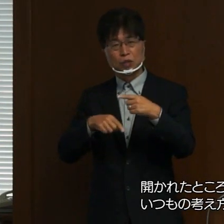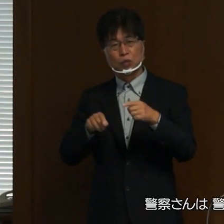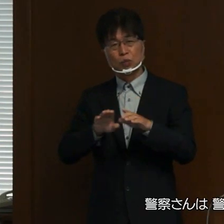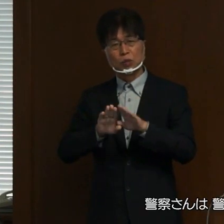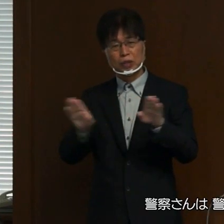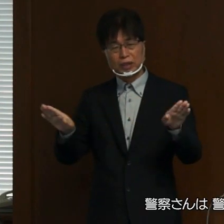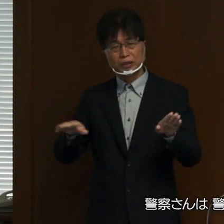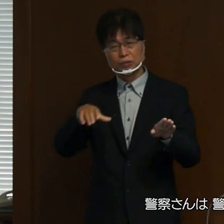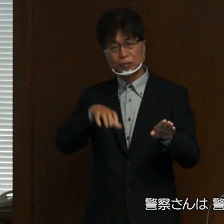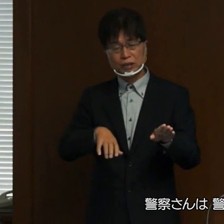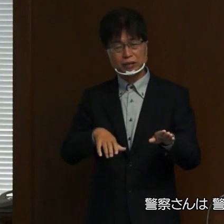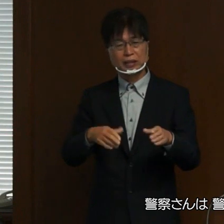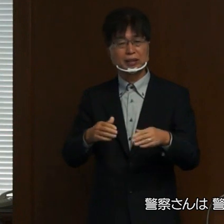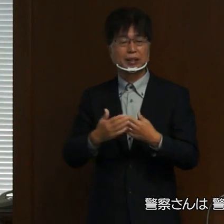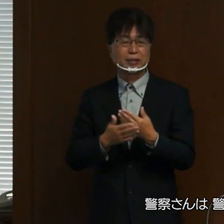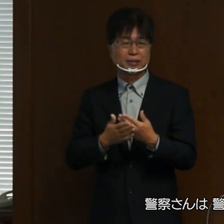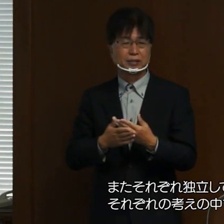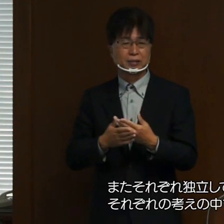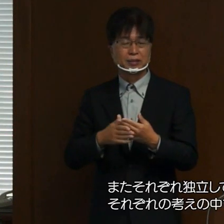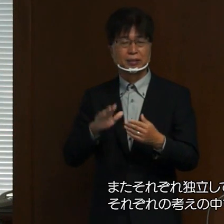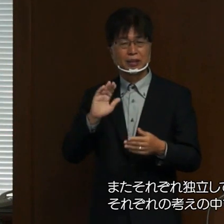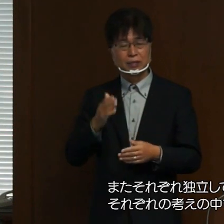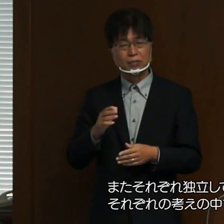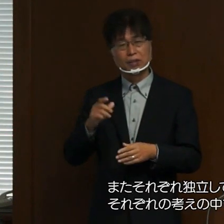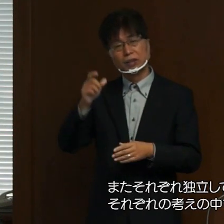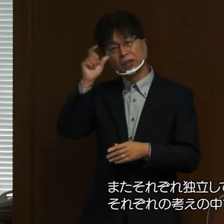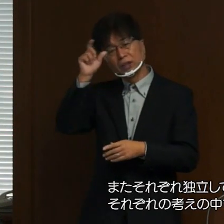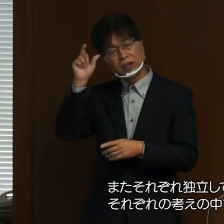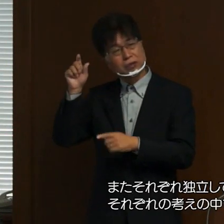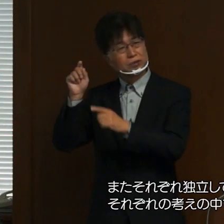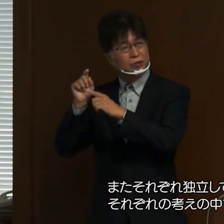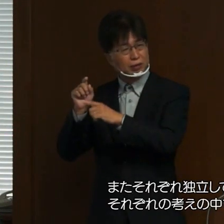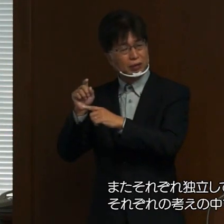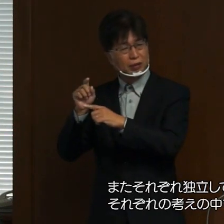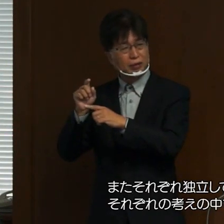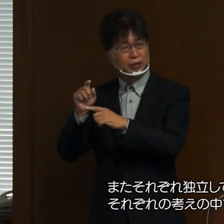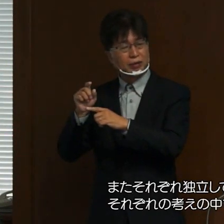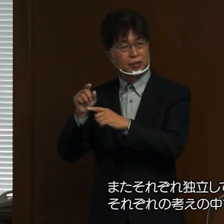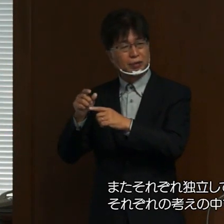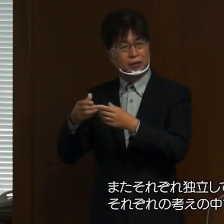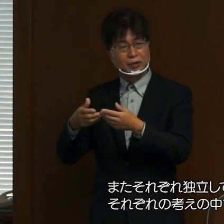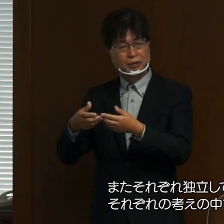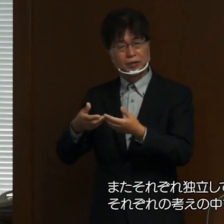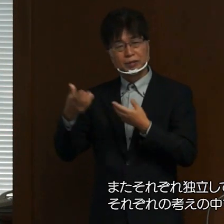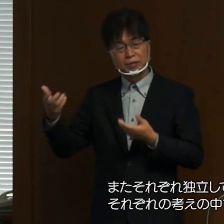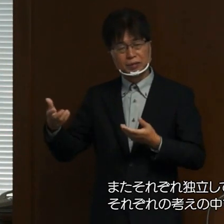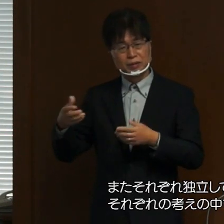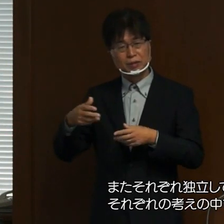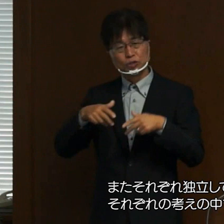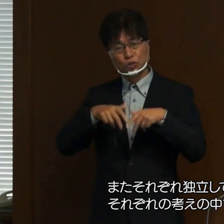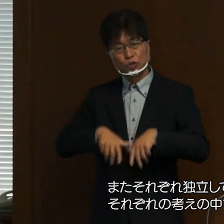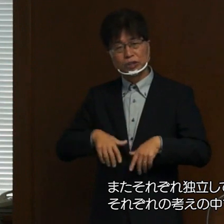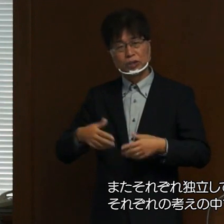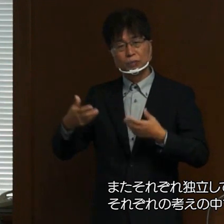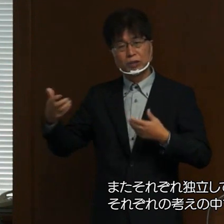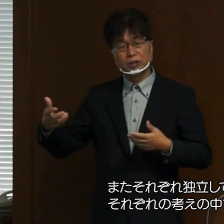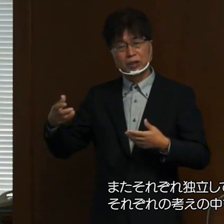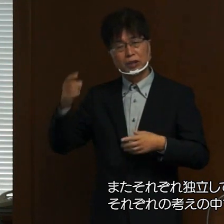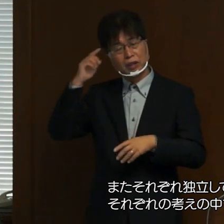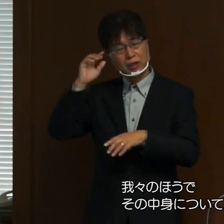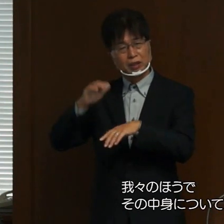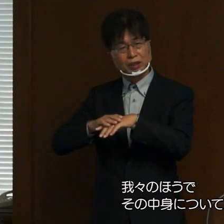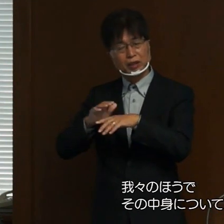え方です。で警察さんは警察さんとしてまたそれぞれ独立してそれぞれの考えの中でやられているので、